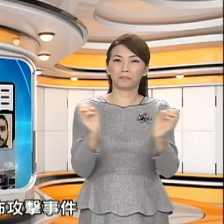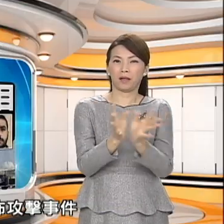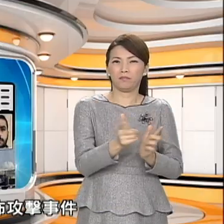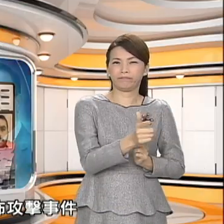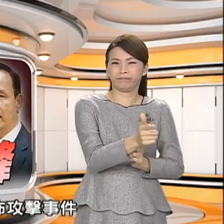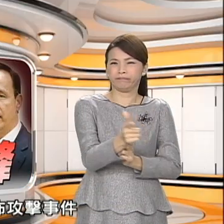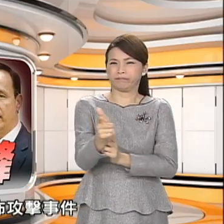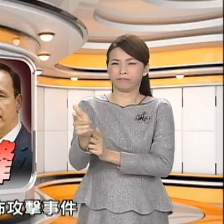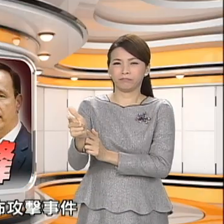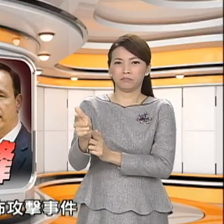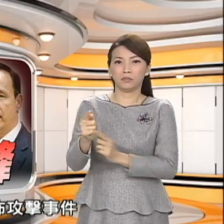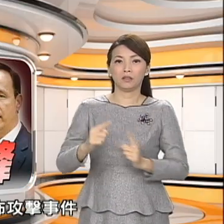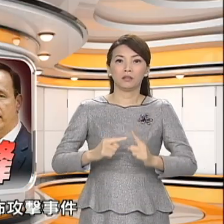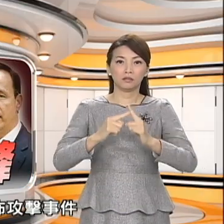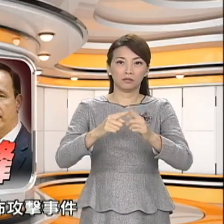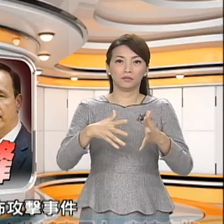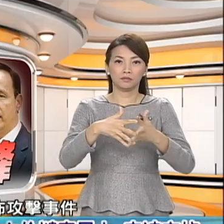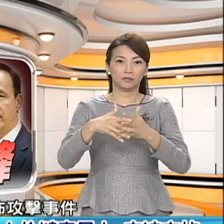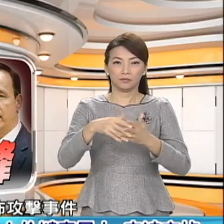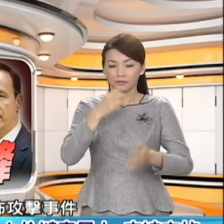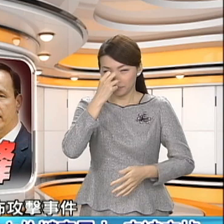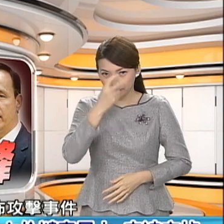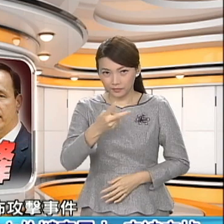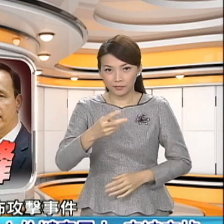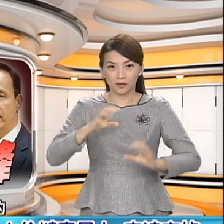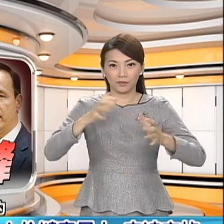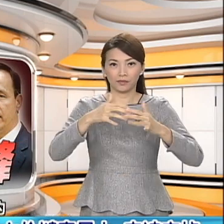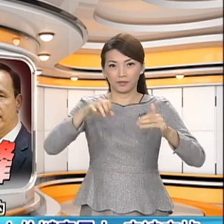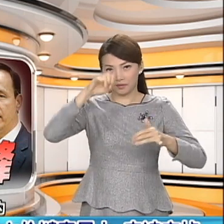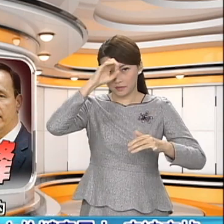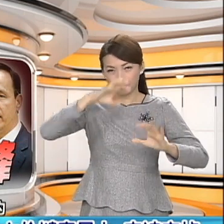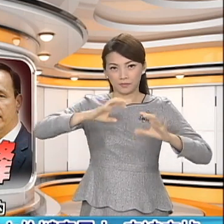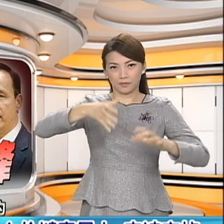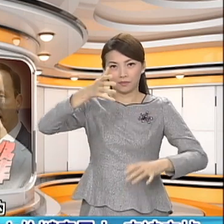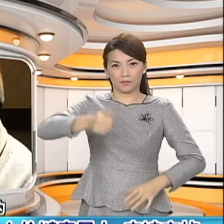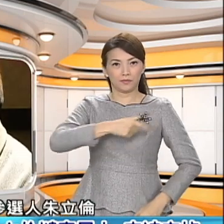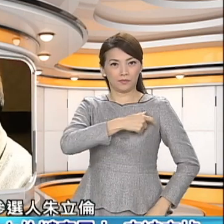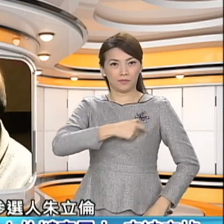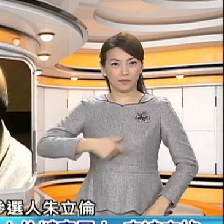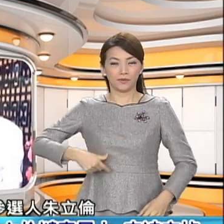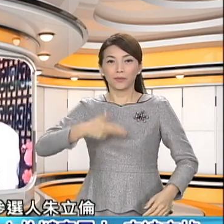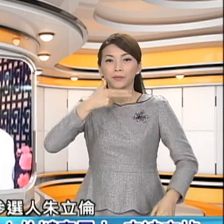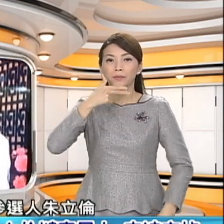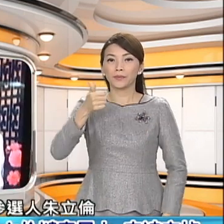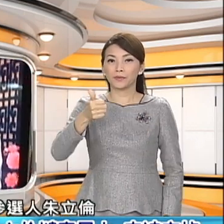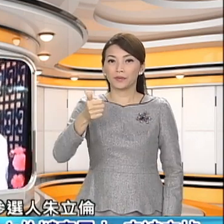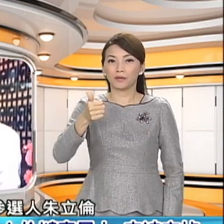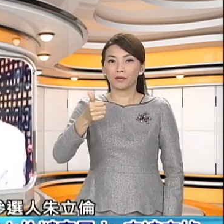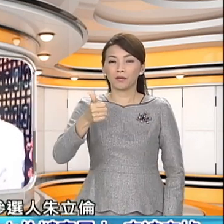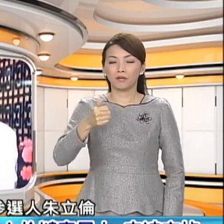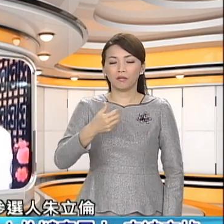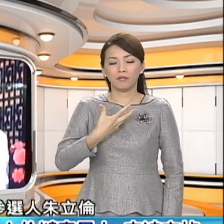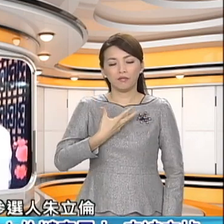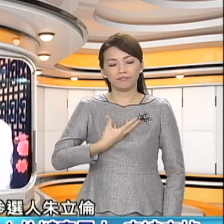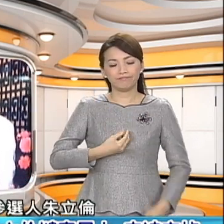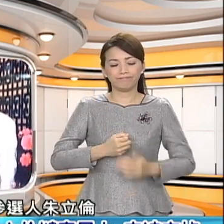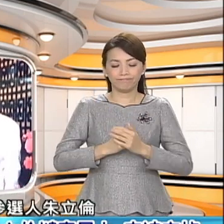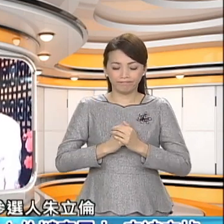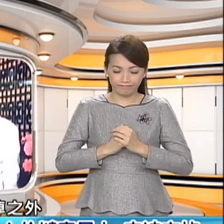针对巴黎恐怖攻击事件，在美国访问的国民党总统参选人朱立伦，除了表